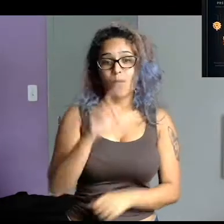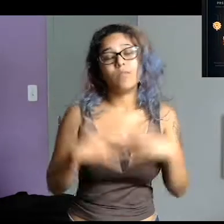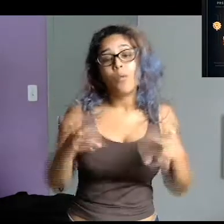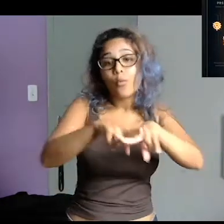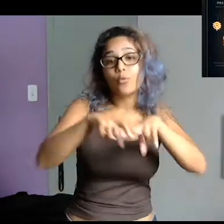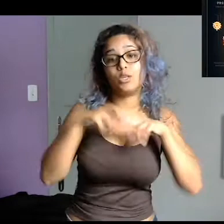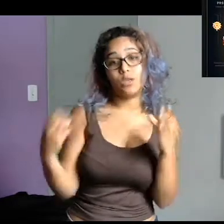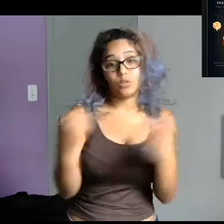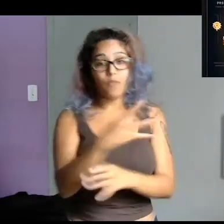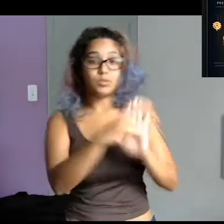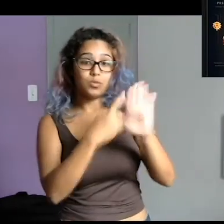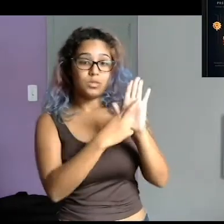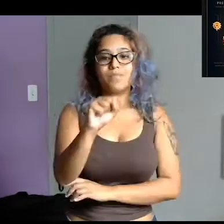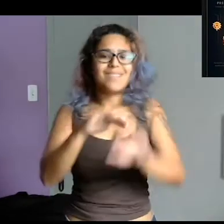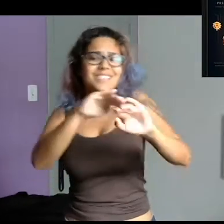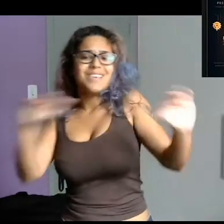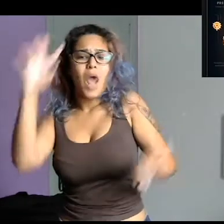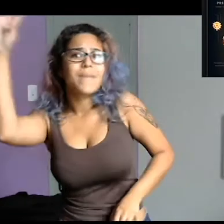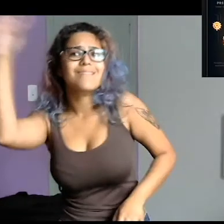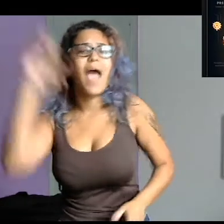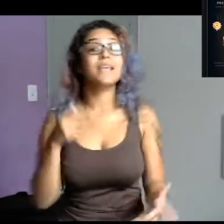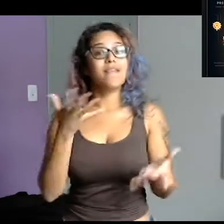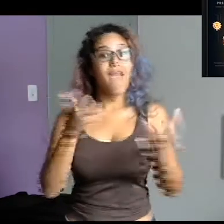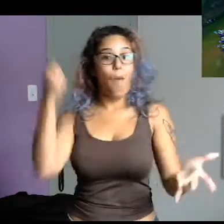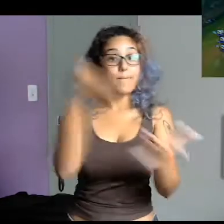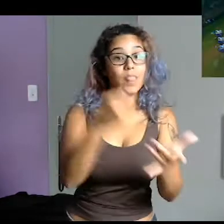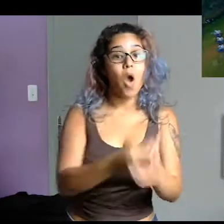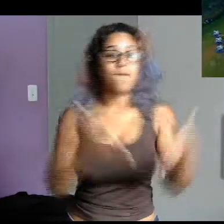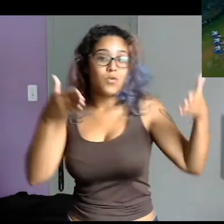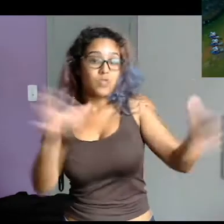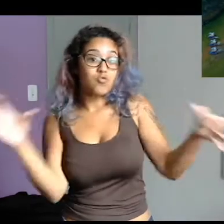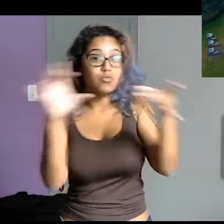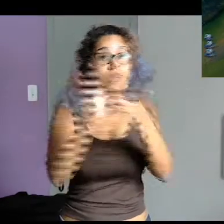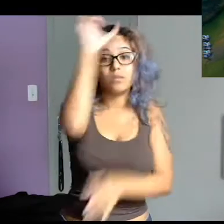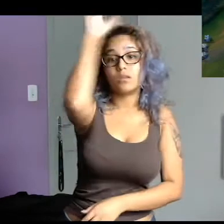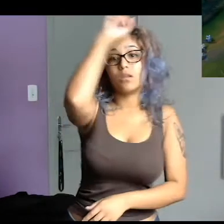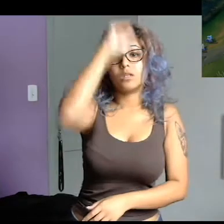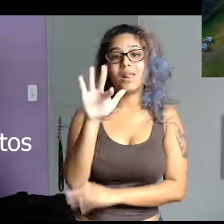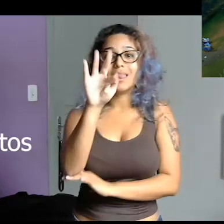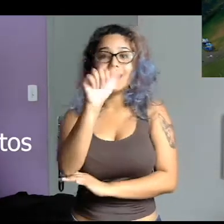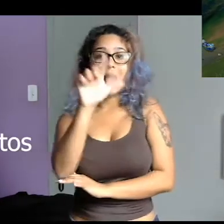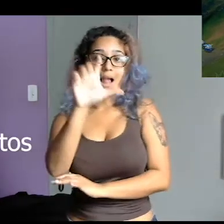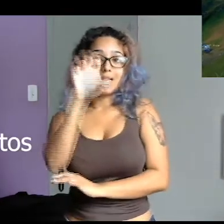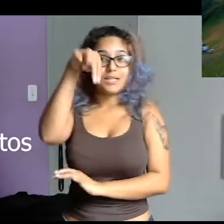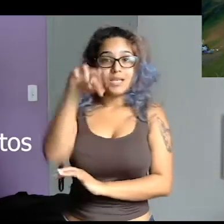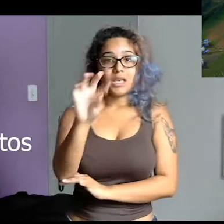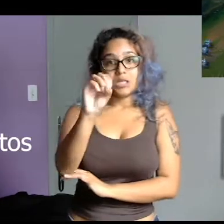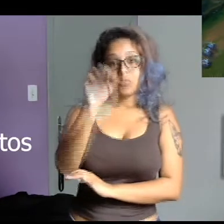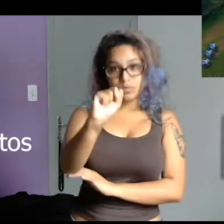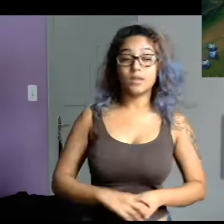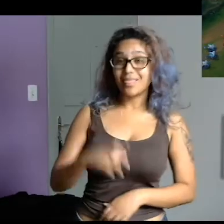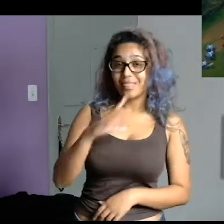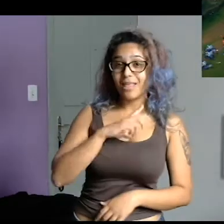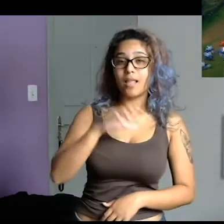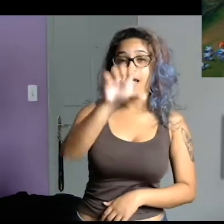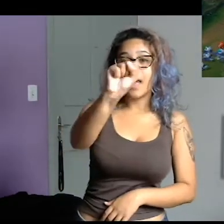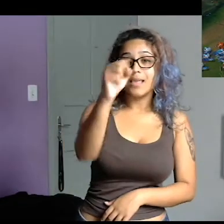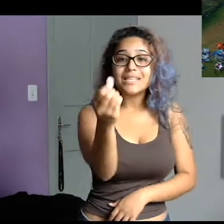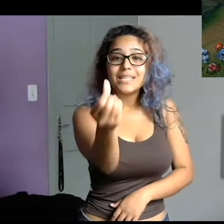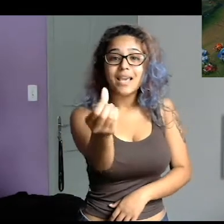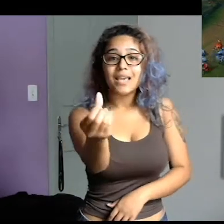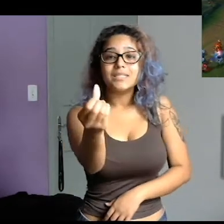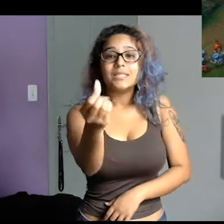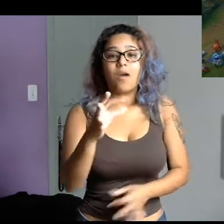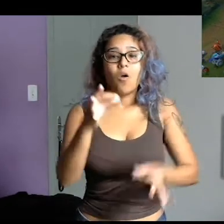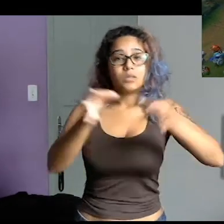mais um teor de decisão. E nesse sentido, tem muita aplicação dos aprendizados que a gente já trouxe dos talentos, né? Faz algumas temporadas